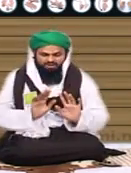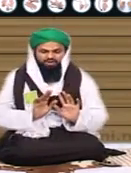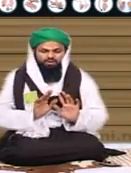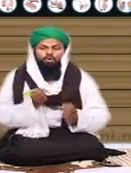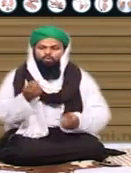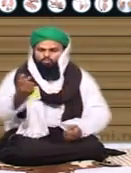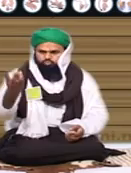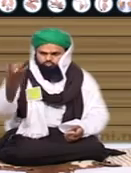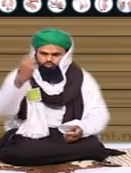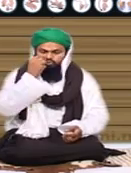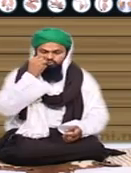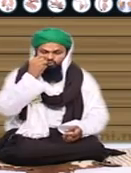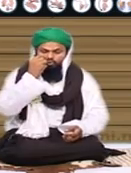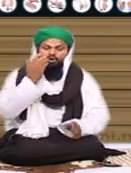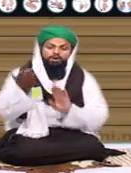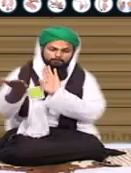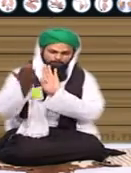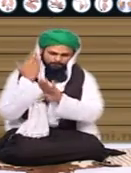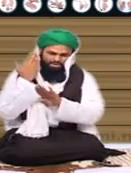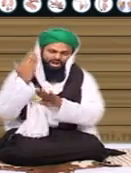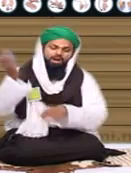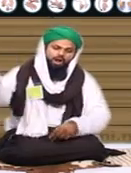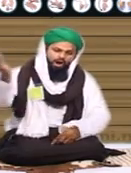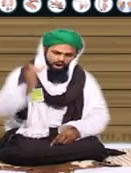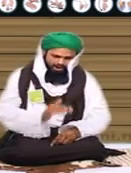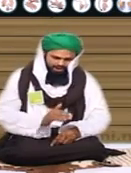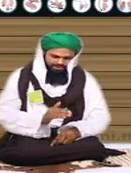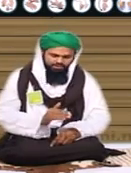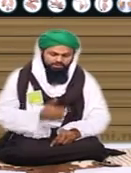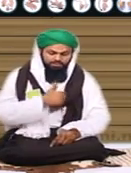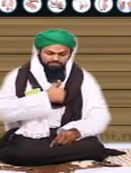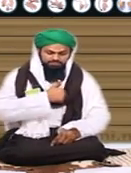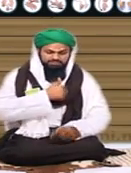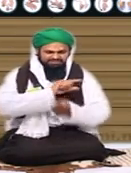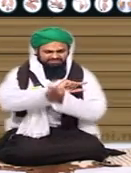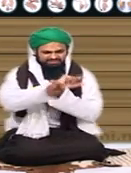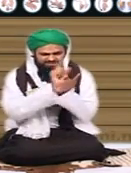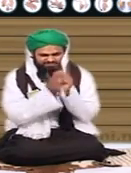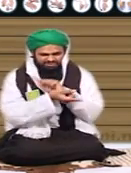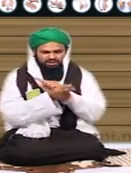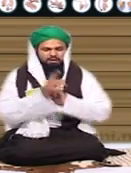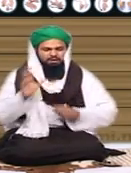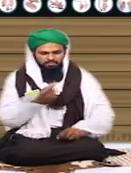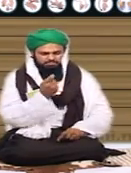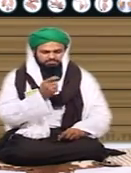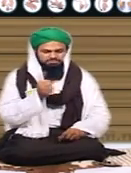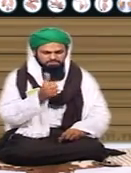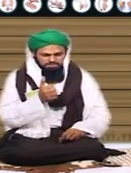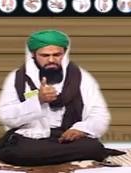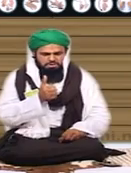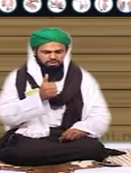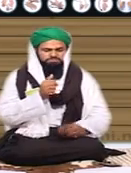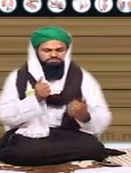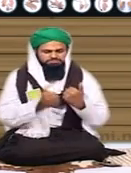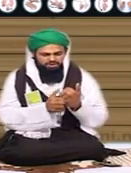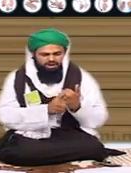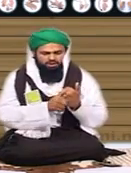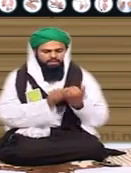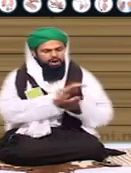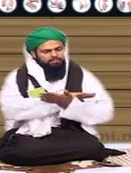یہاں بے شمار لوگ ایسے آئے جو پہلے کہاں سے بگڑے ہوئے تھے، جیب کترے تھے، ڈکیتیاں کرتے تھے، پتہ نہیں کیا کیا کرتے تھے، آج اللہ